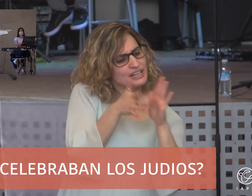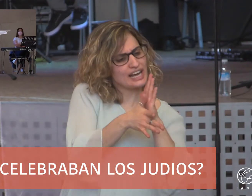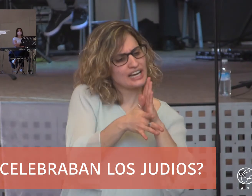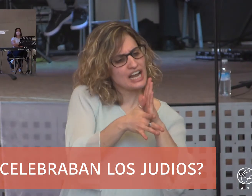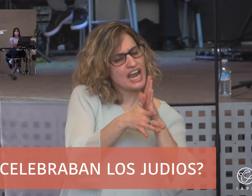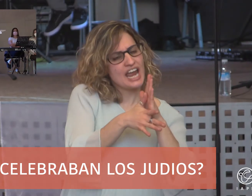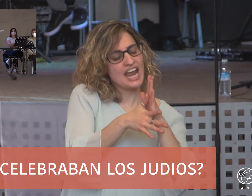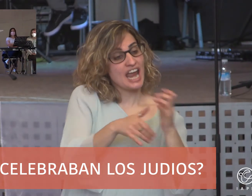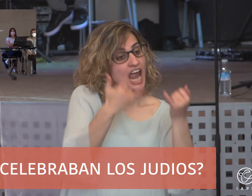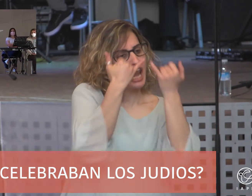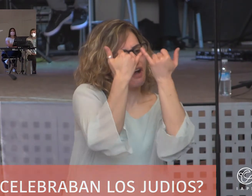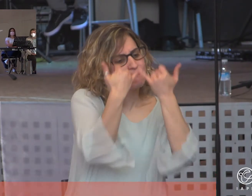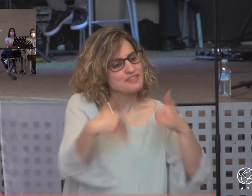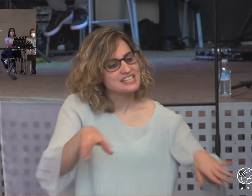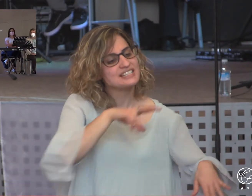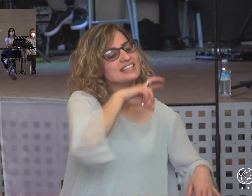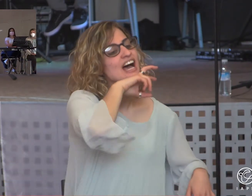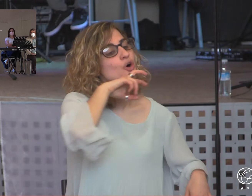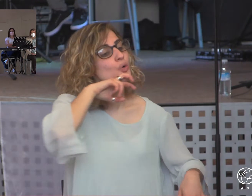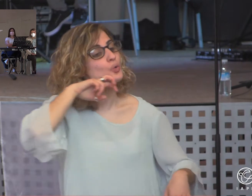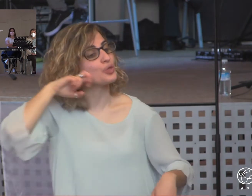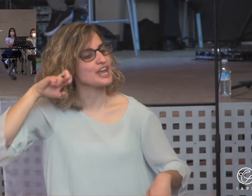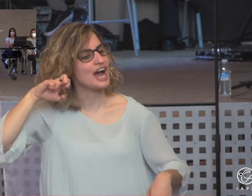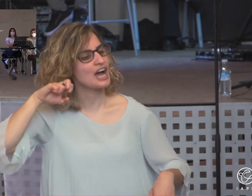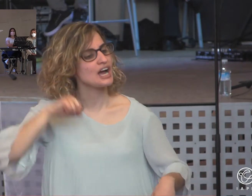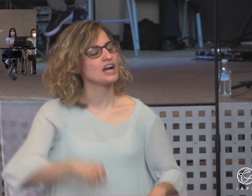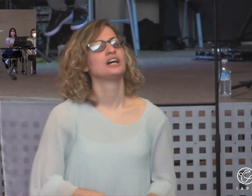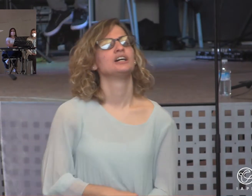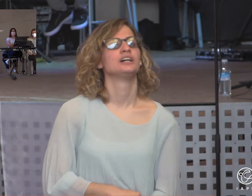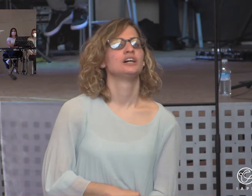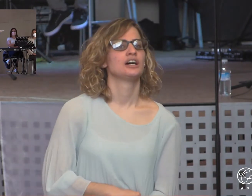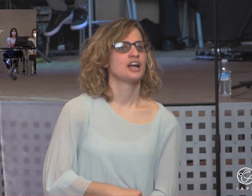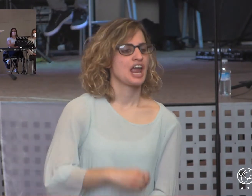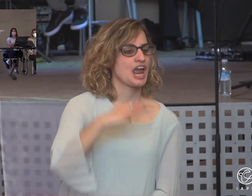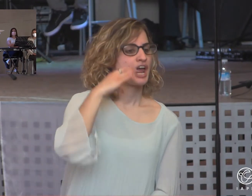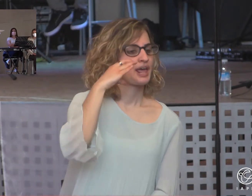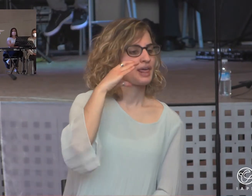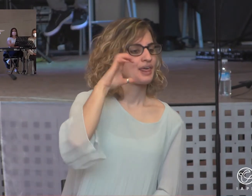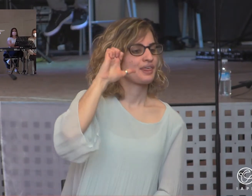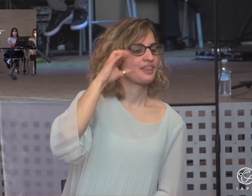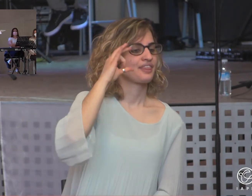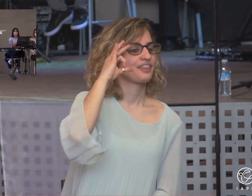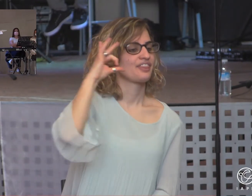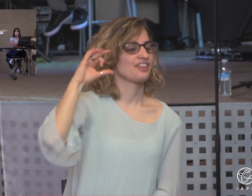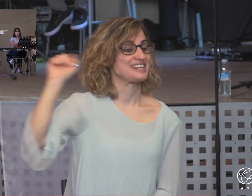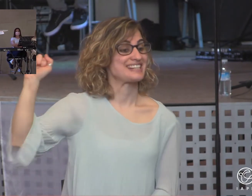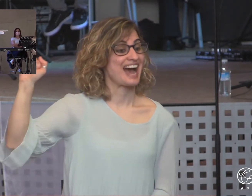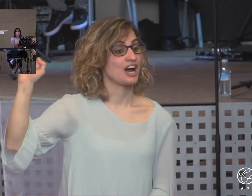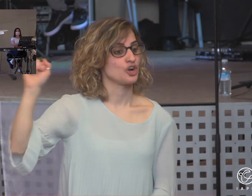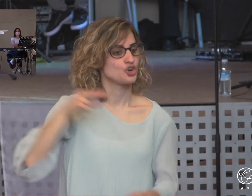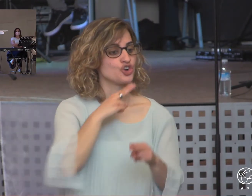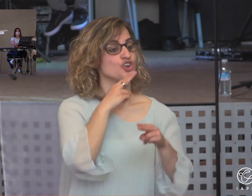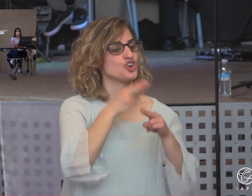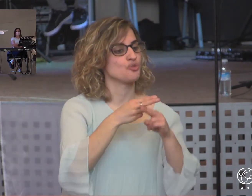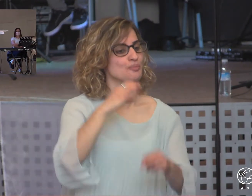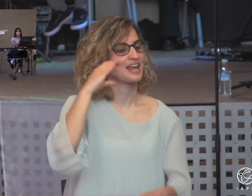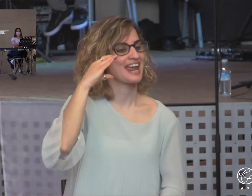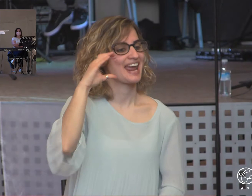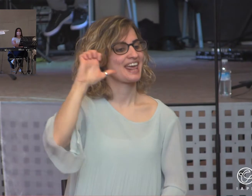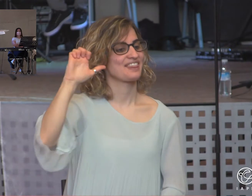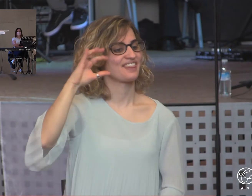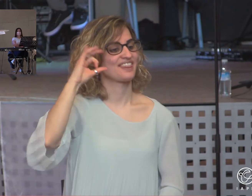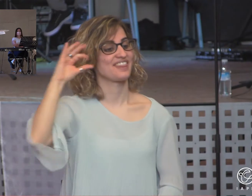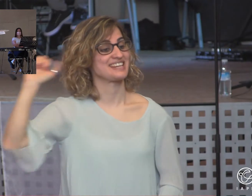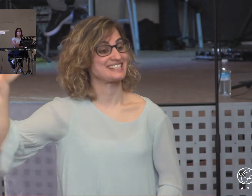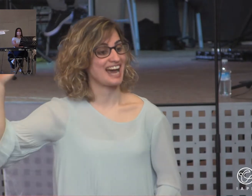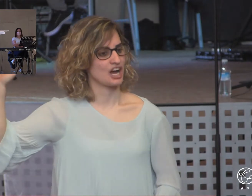La celebración recordaba un día muy especial, cuando Dios les liberta y les saca